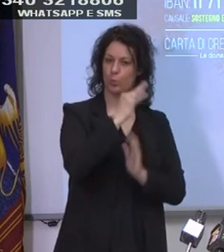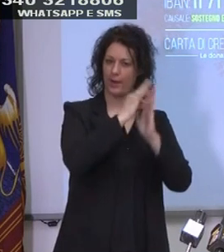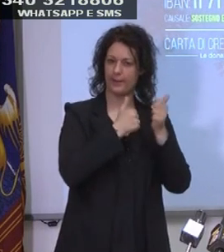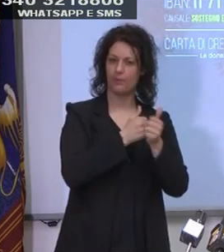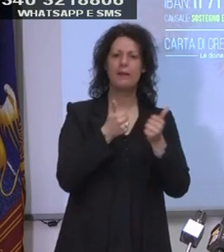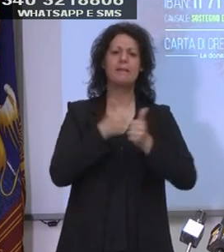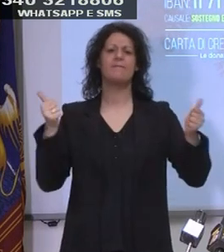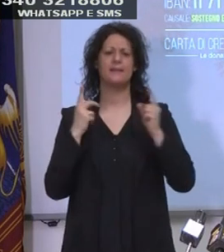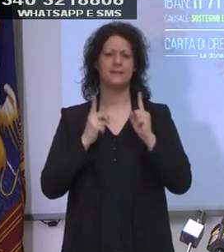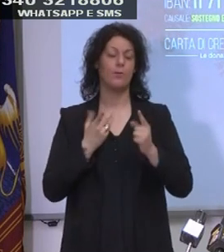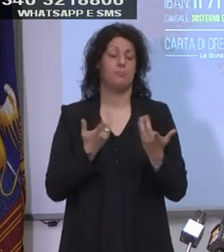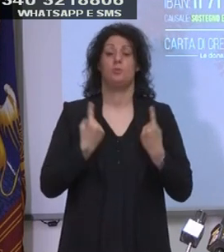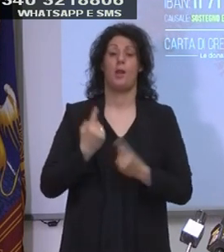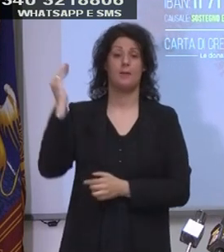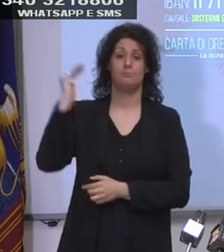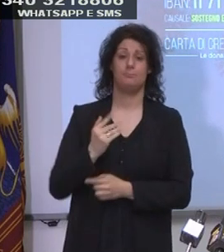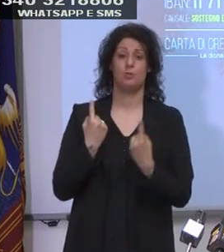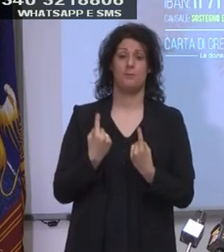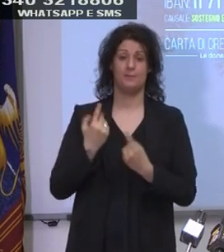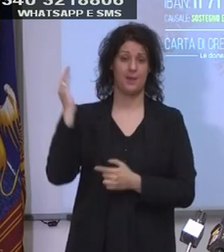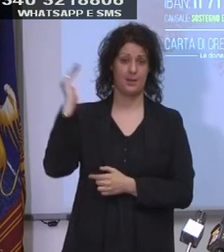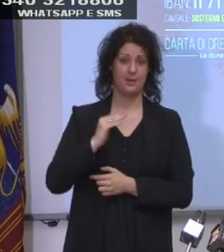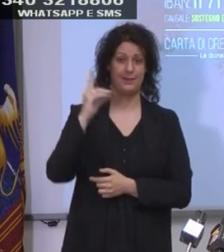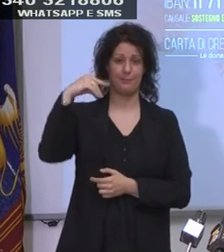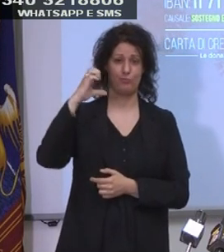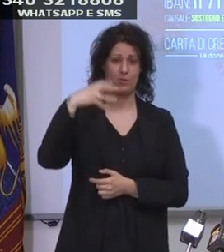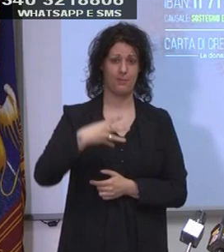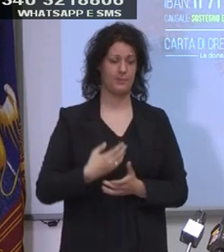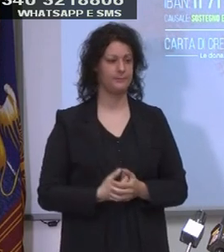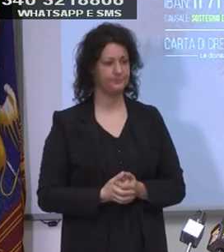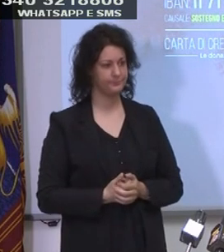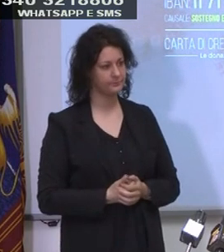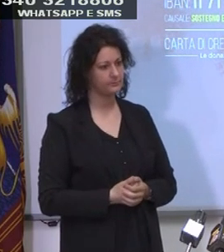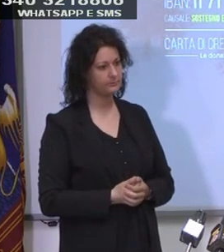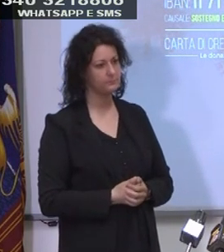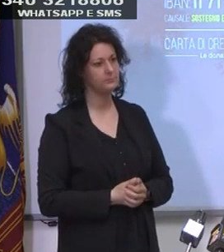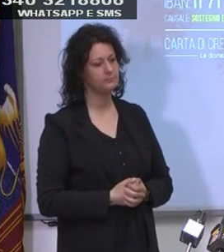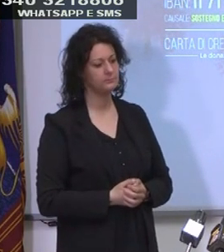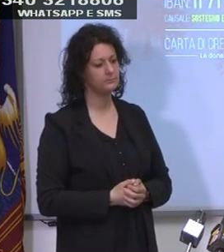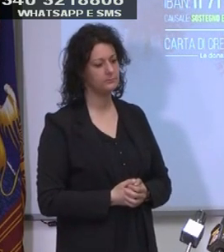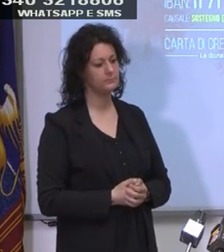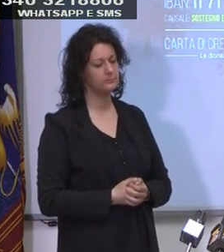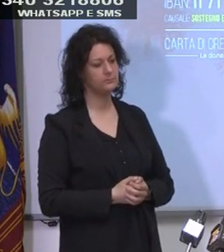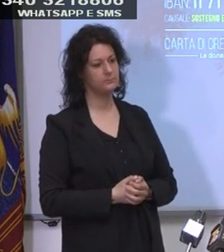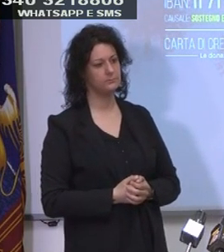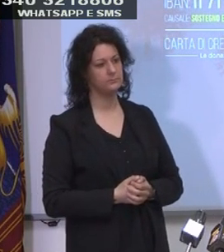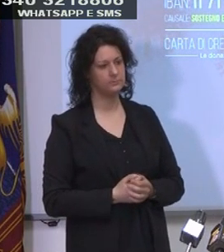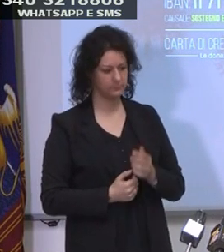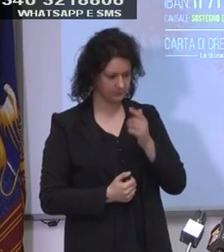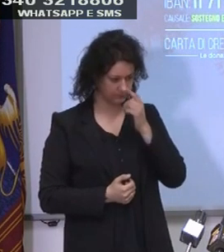Bisognerà attendere. La collega Chiarin della Nuova Venezia chiede... Abbiate pazienza un